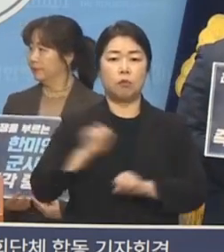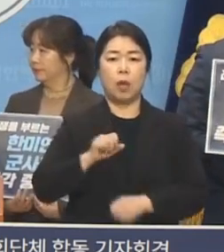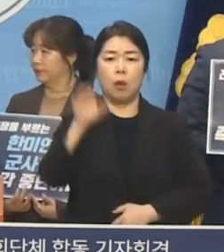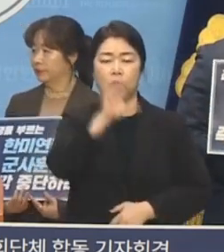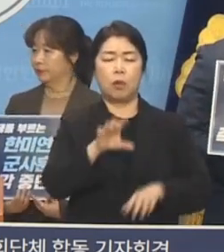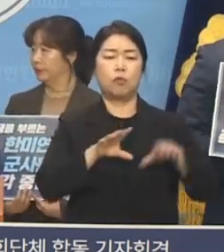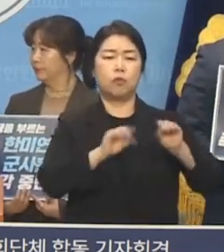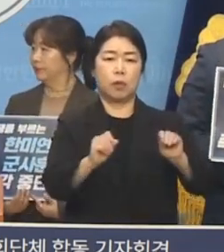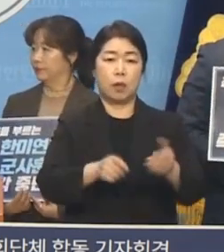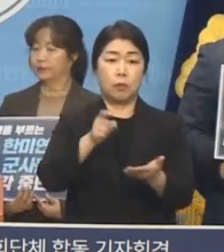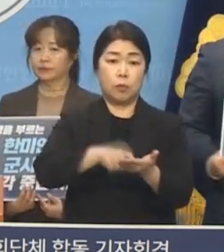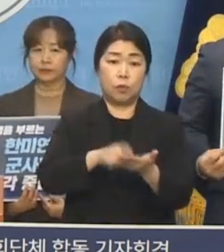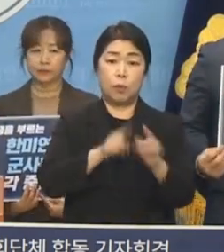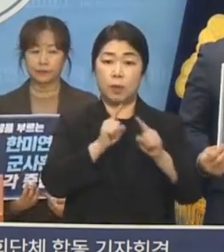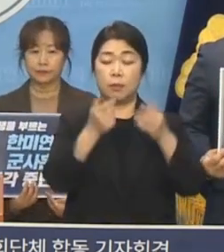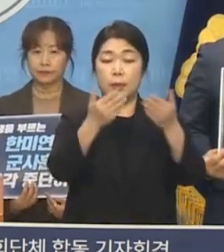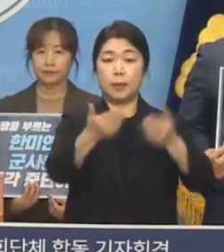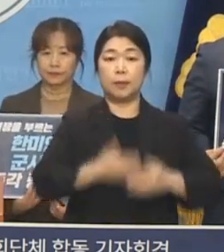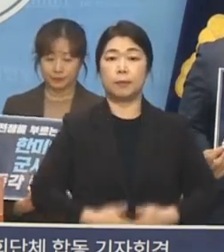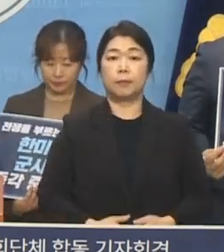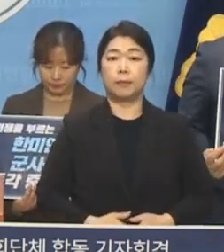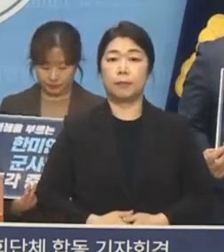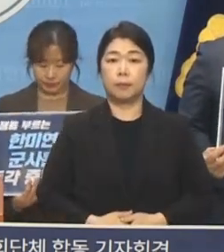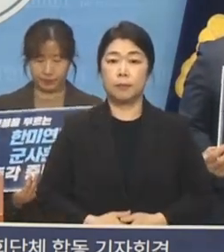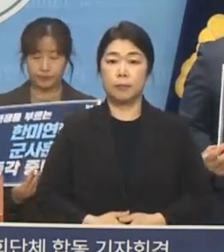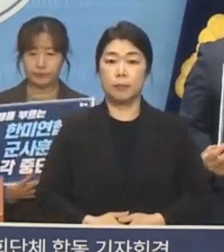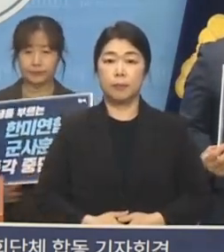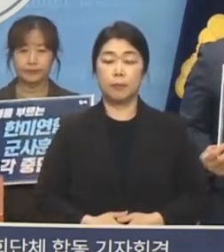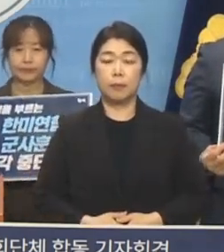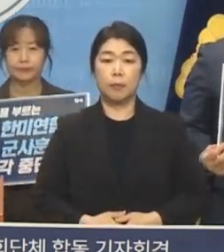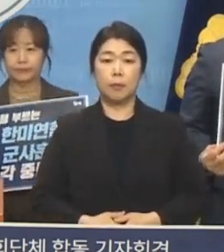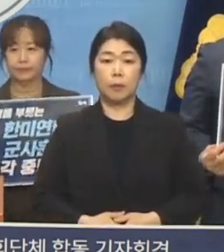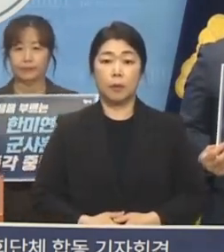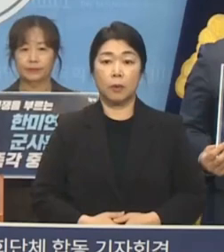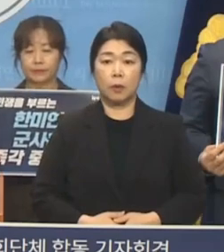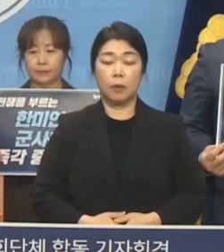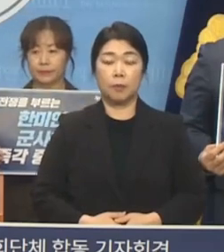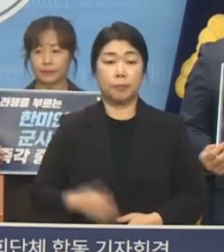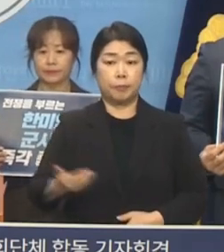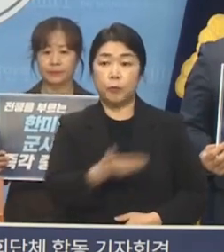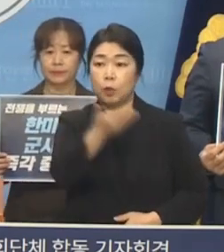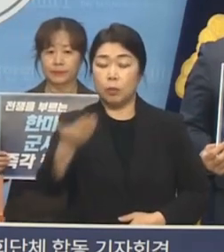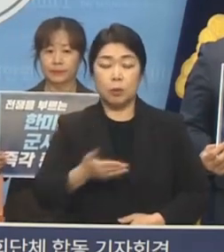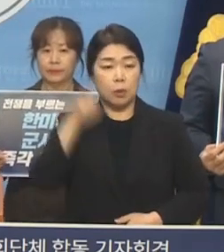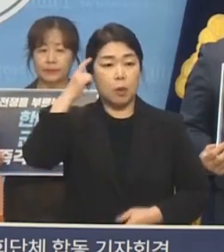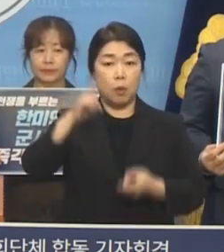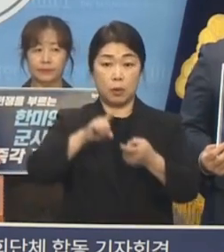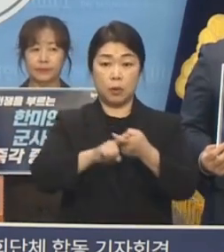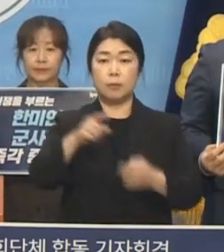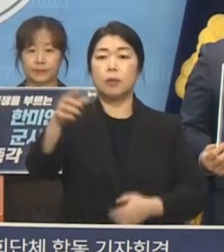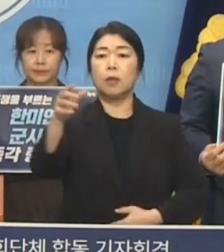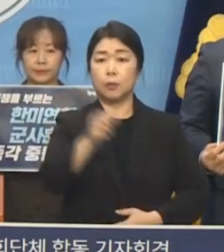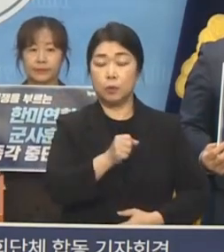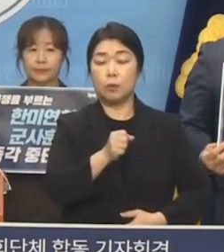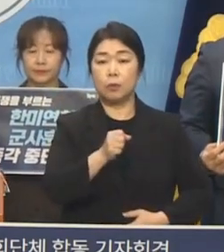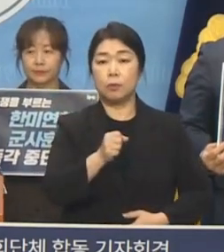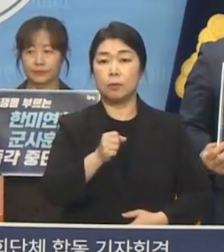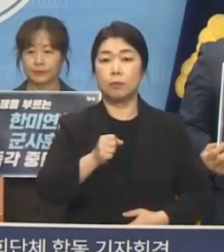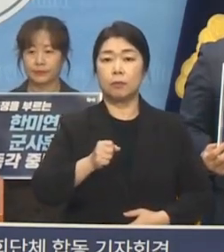기자회견을 갖게 되었습니다. 기자 여러분들 관심을 좀 더